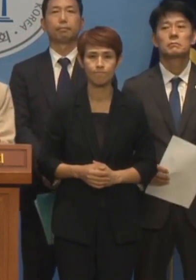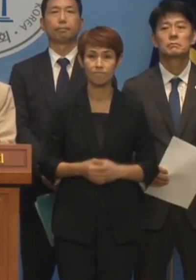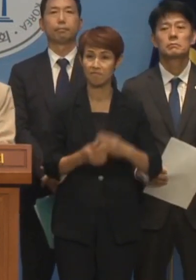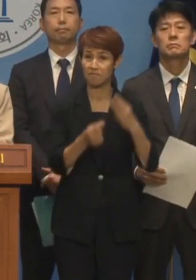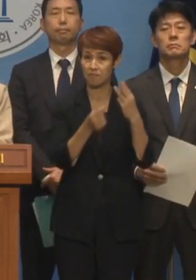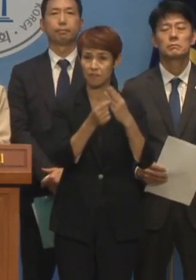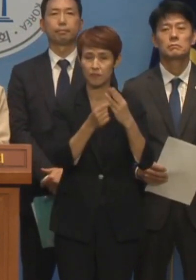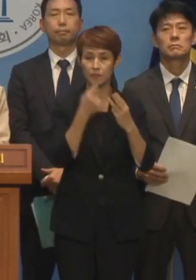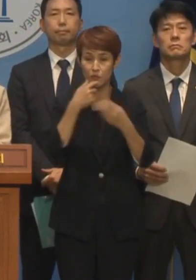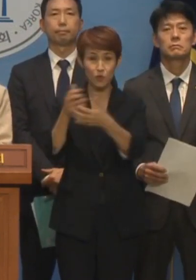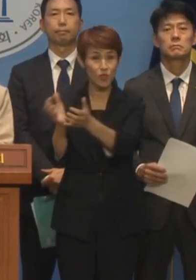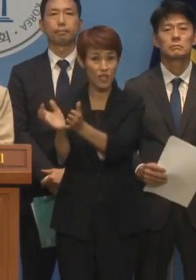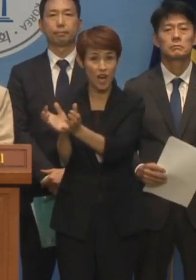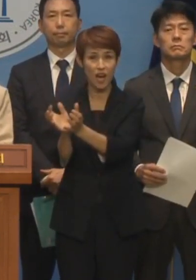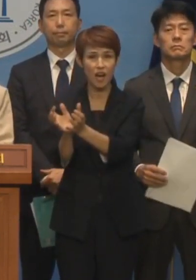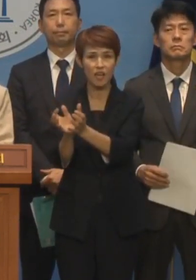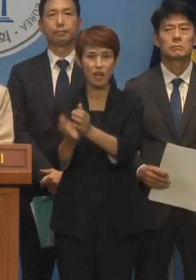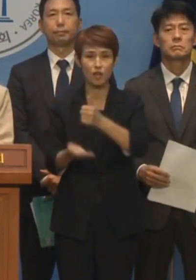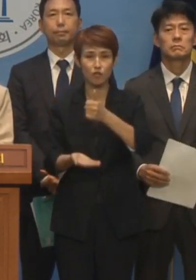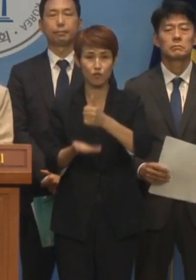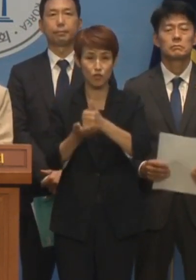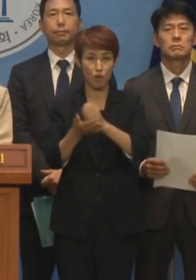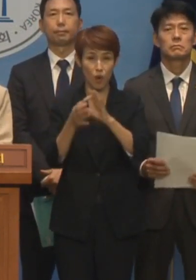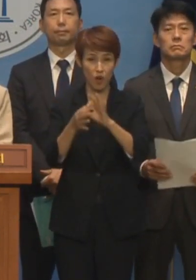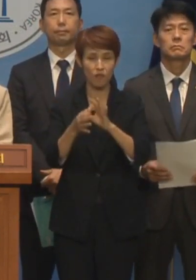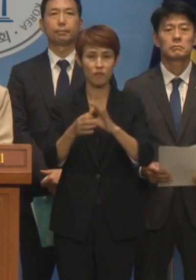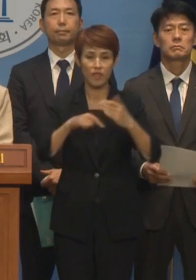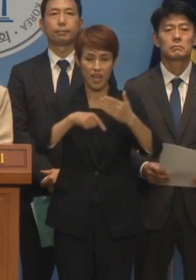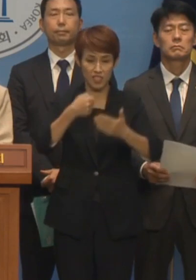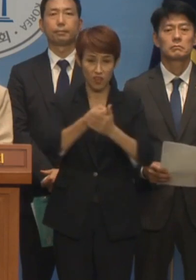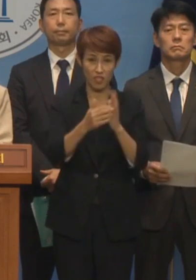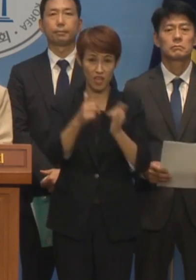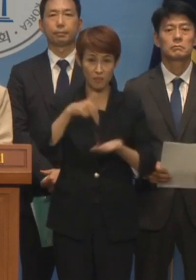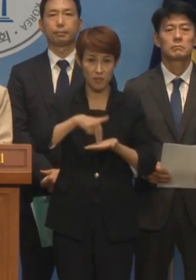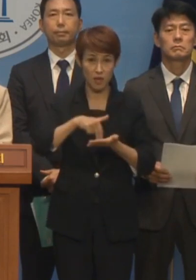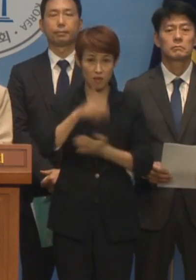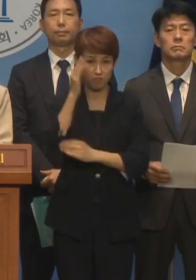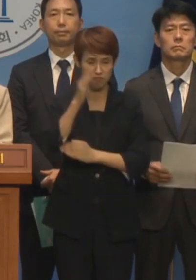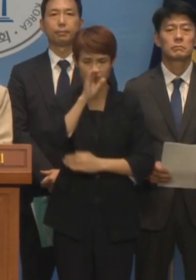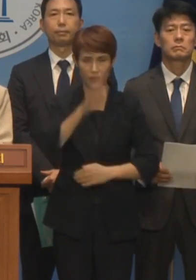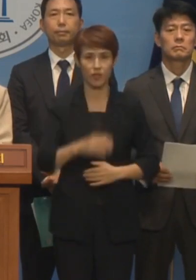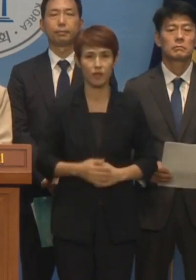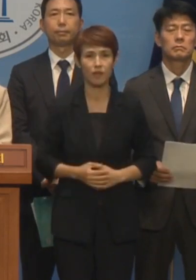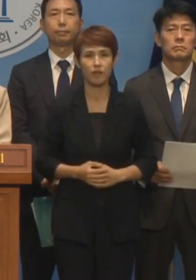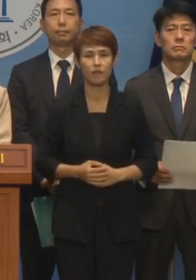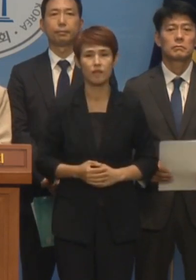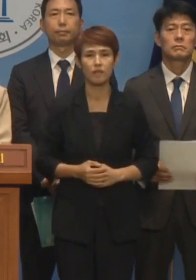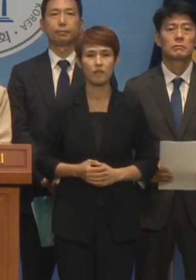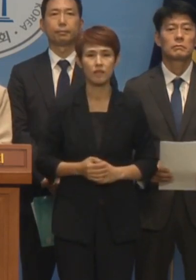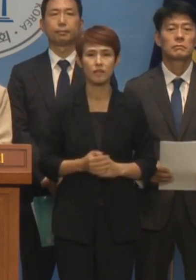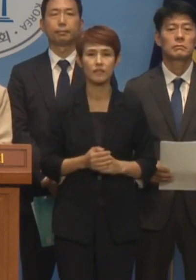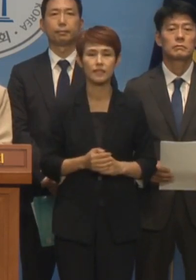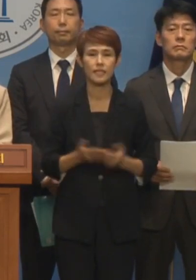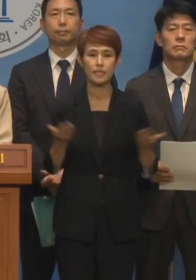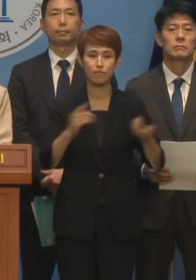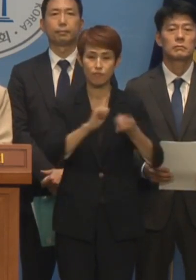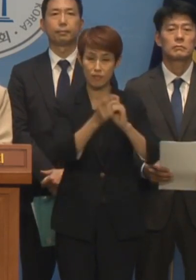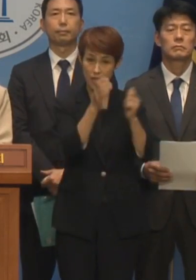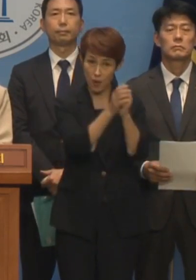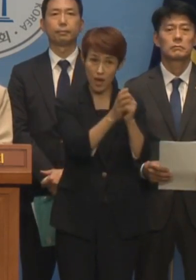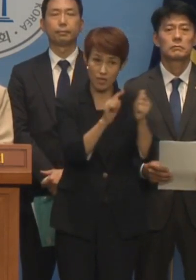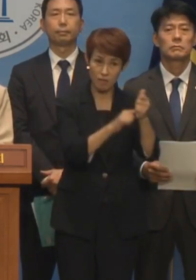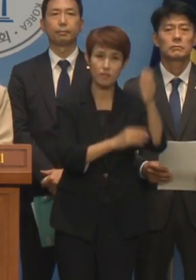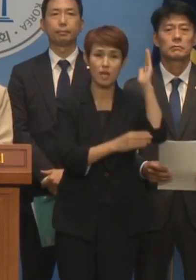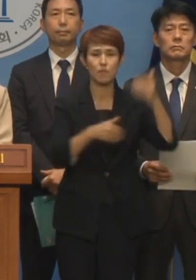셋째, 민주당의 의원 추천 요청은 내정자 신분으로 할 소리가 아니다. 이는 이상인 직무대행이 해야 할